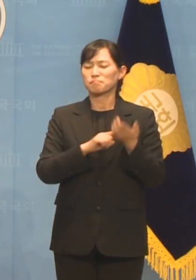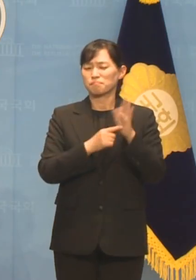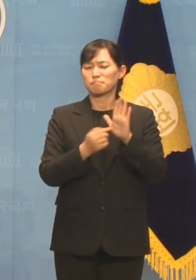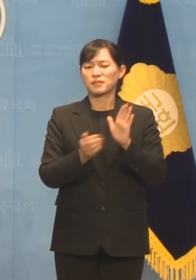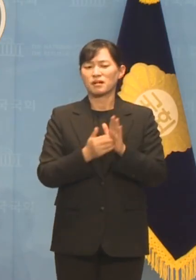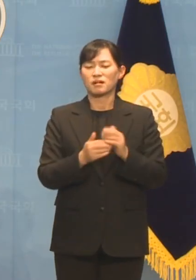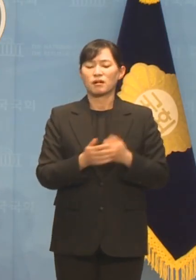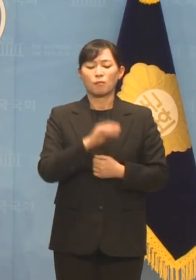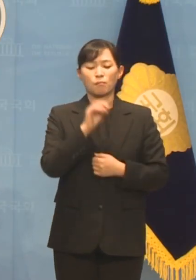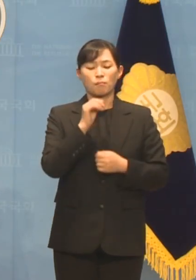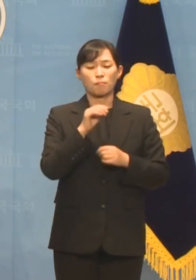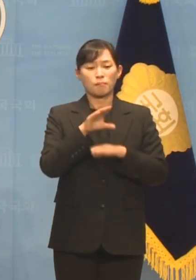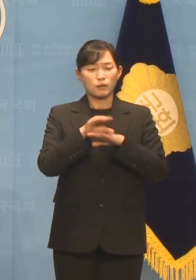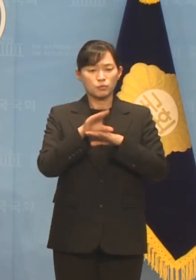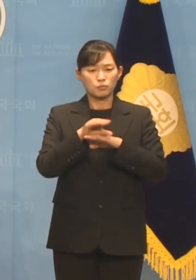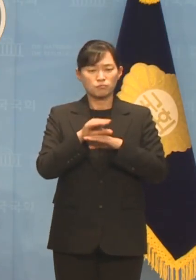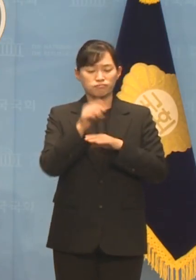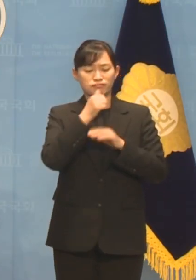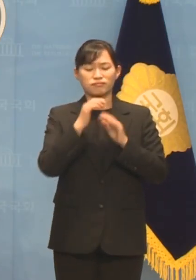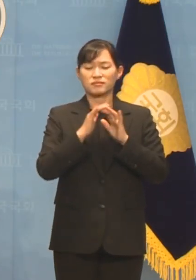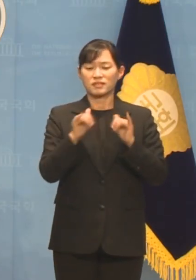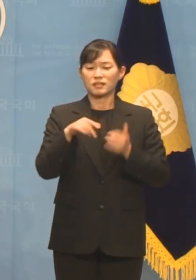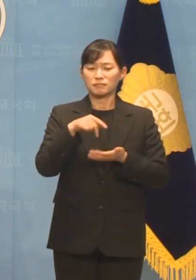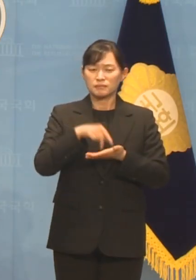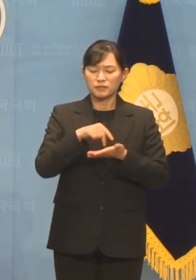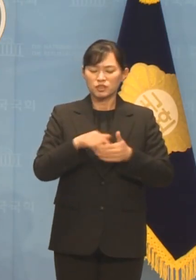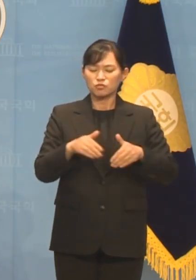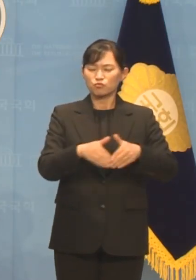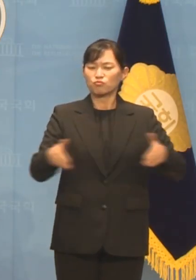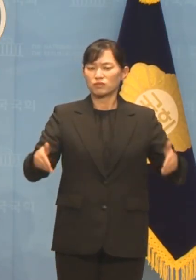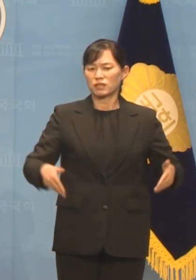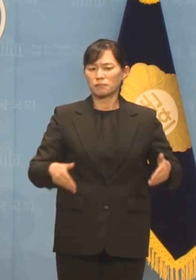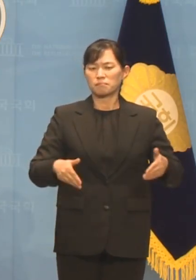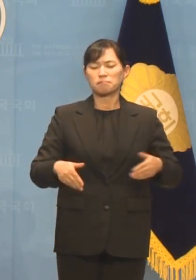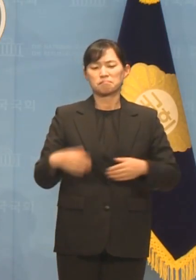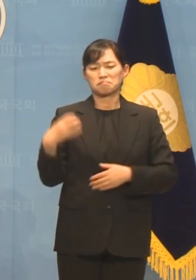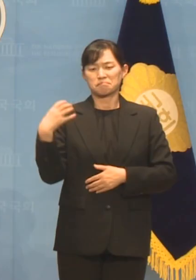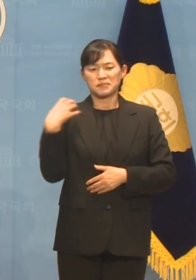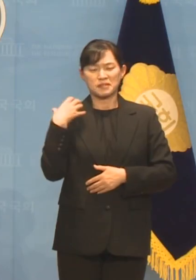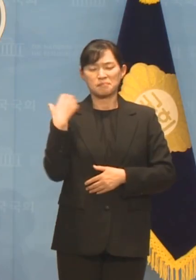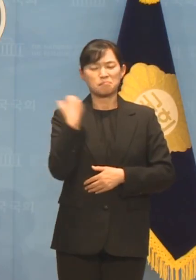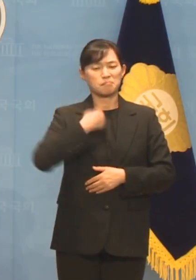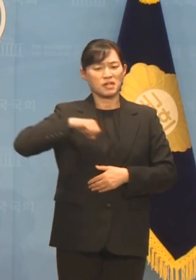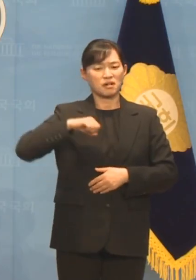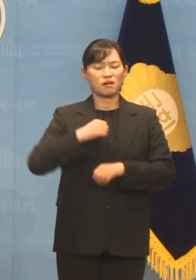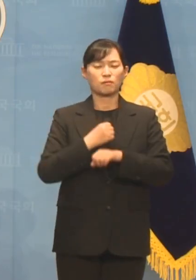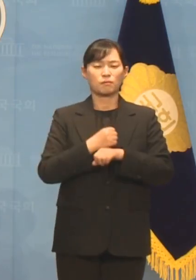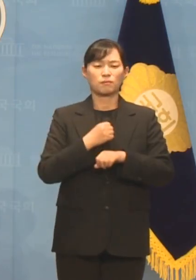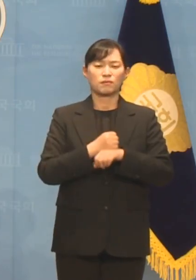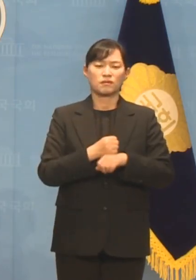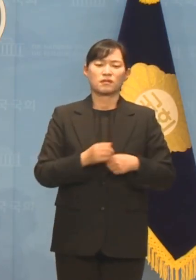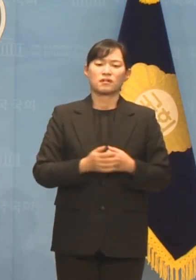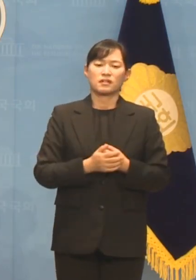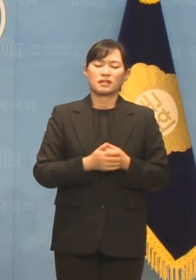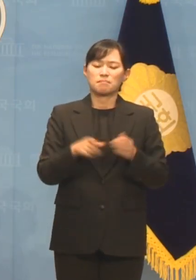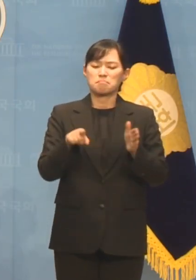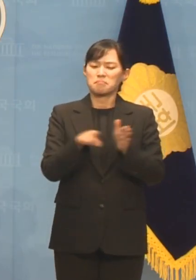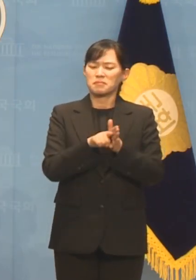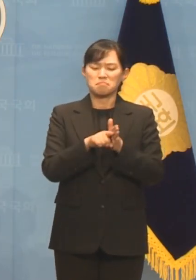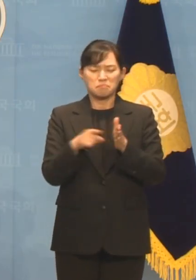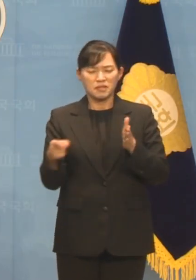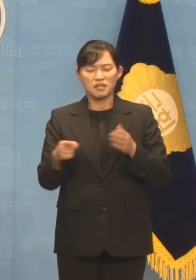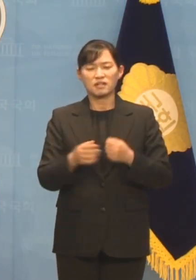방송 진행자로서 지켜야 할 기본 원칙인 중립 의무를 위반한 것이며 객관성과 공정성과 신뢰성을 훼손한